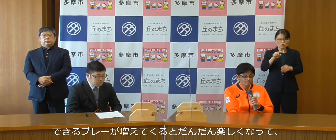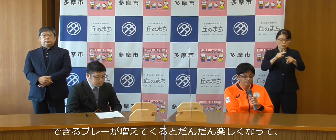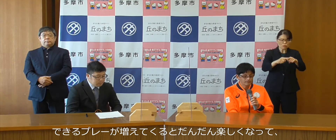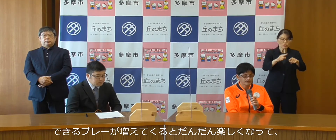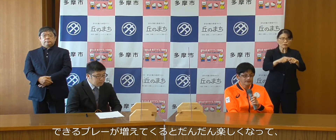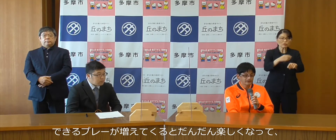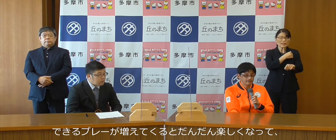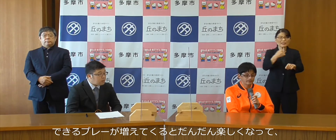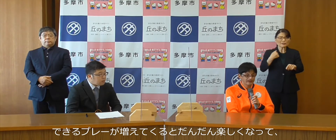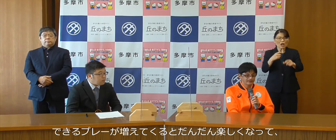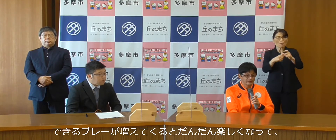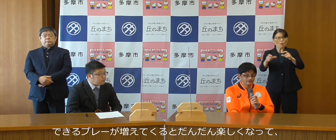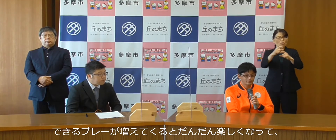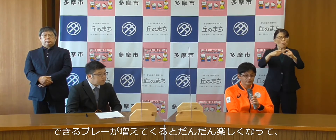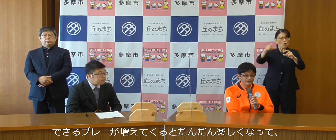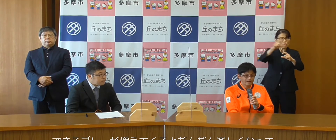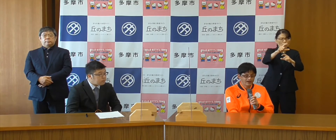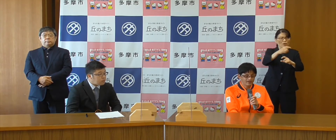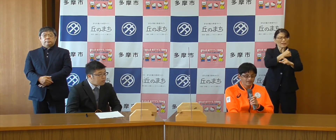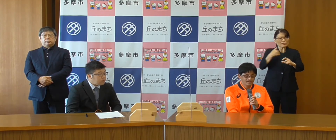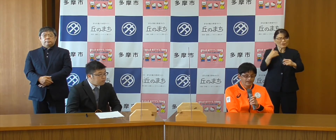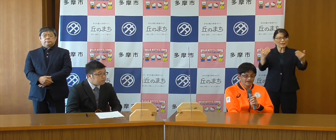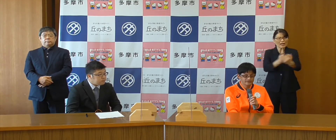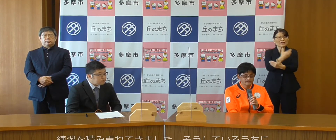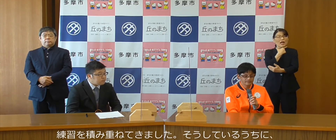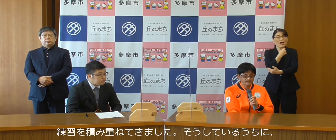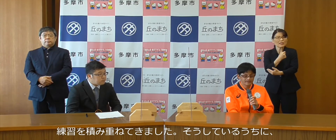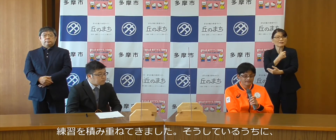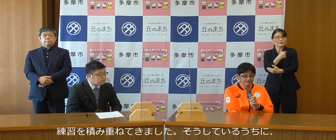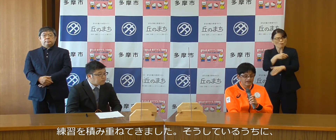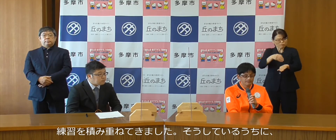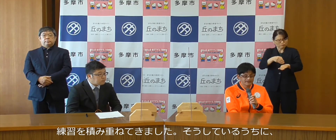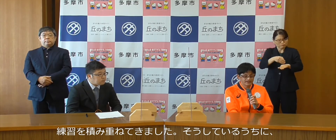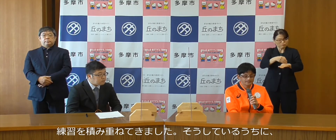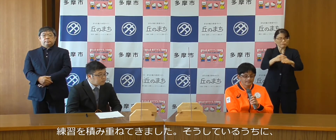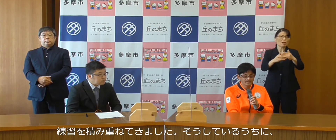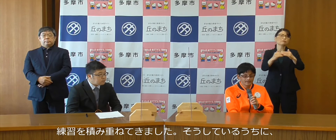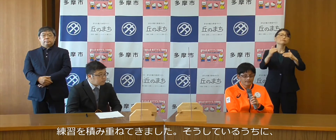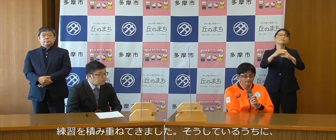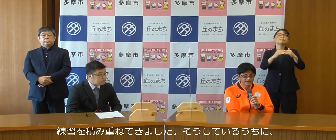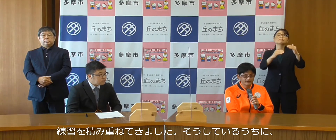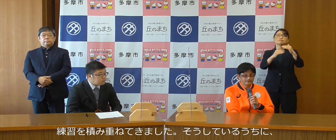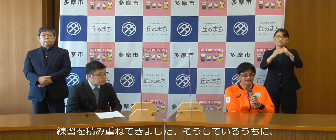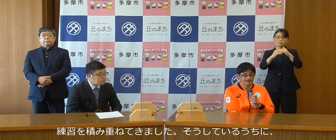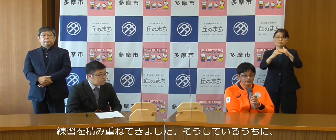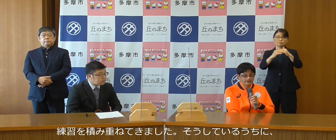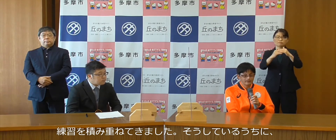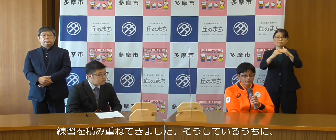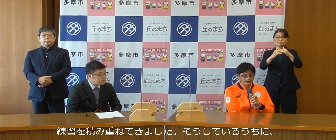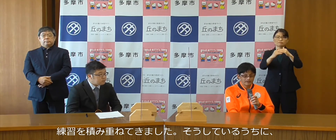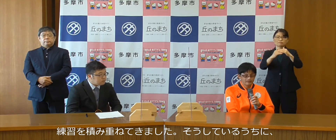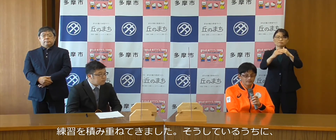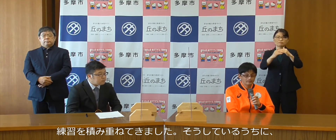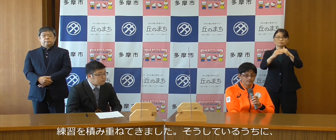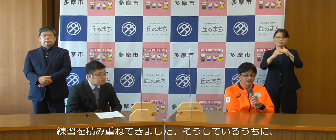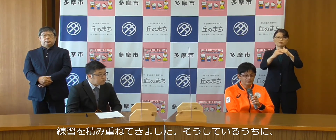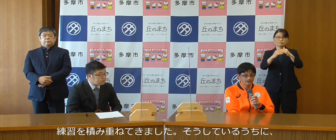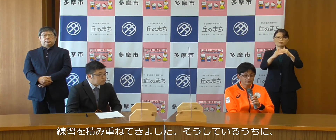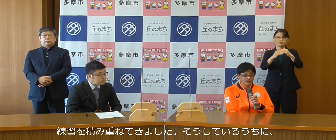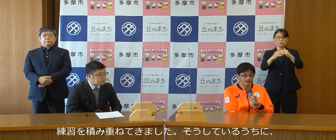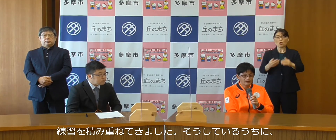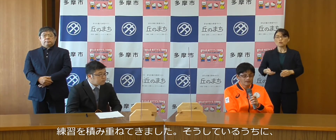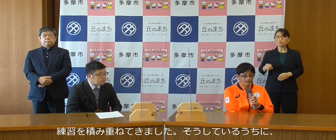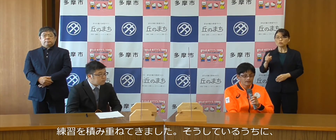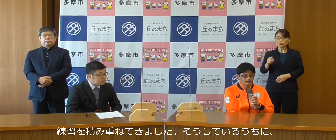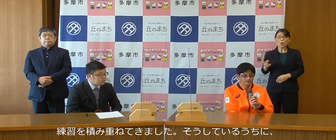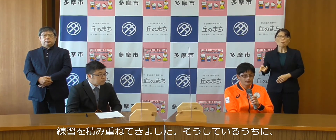ってもっともっとできるようになりたいと思いながら練習を積み重ねてきました。そうしているうちにパラリンピ